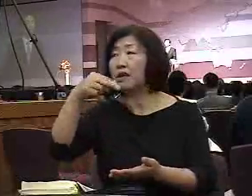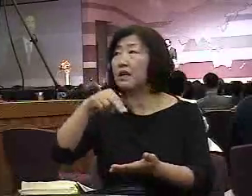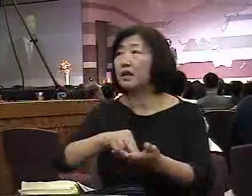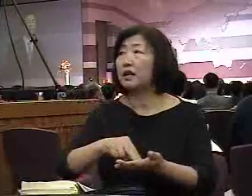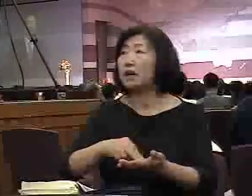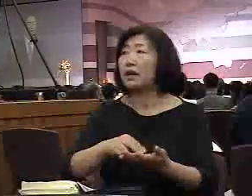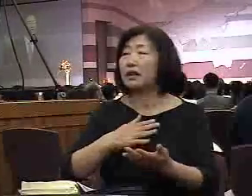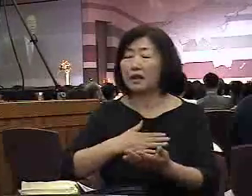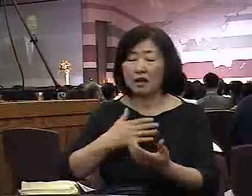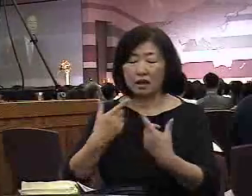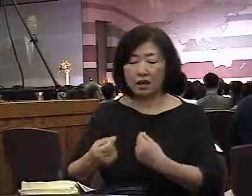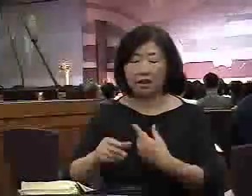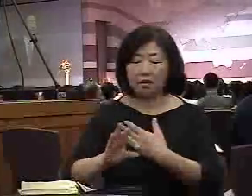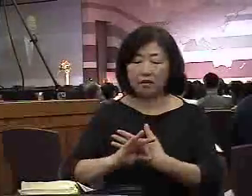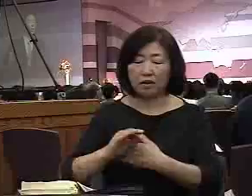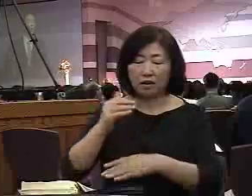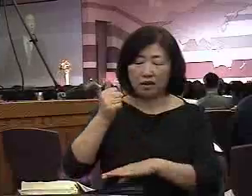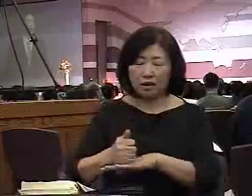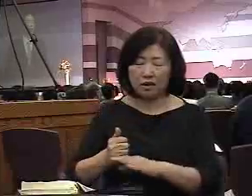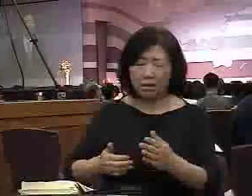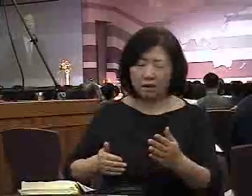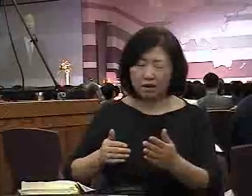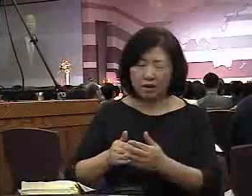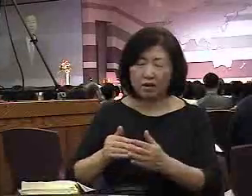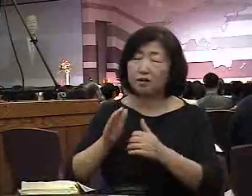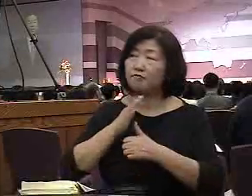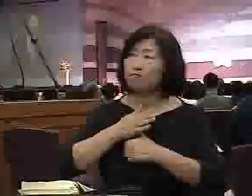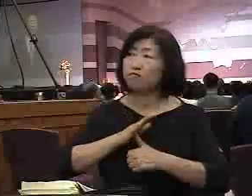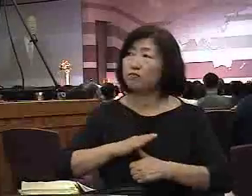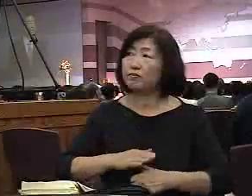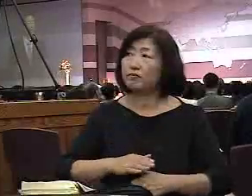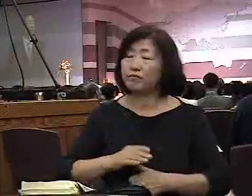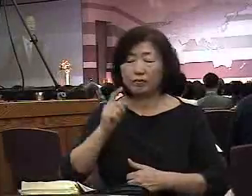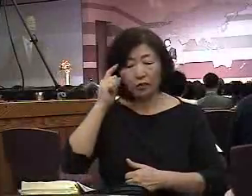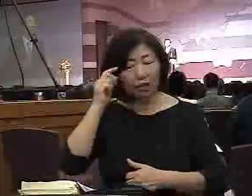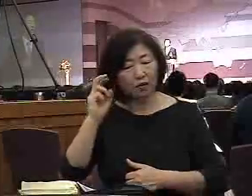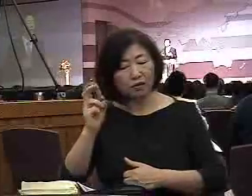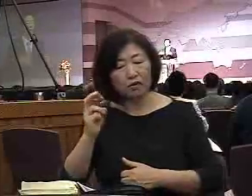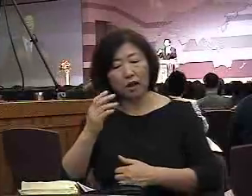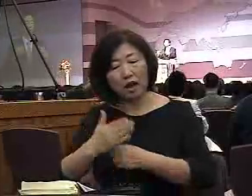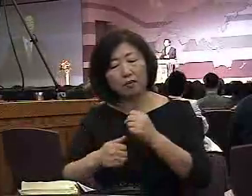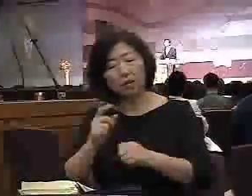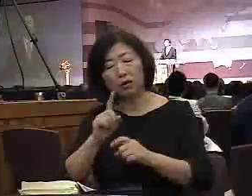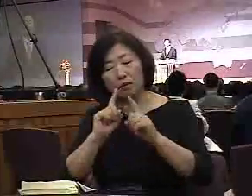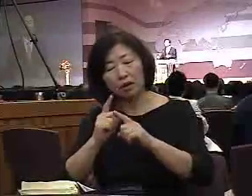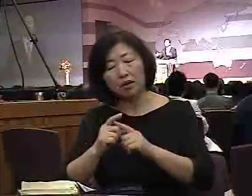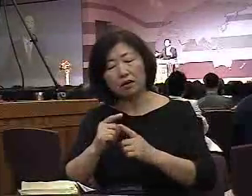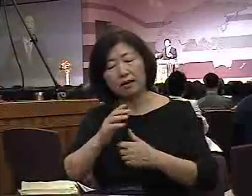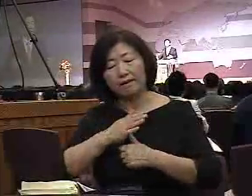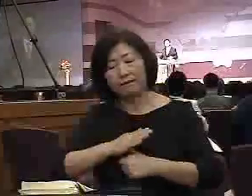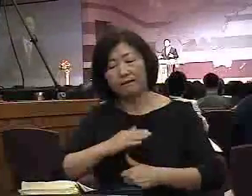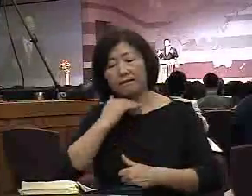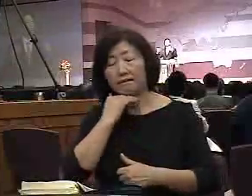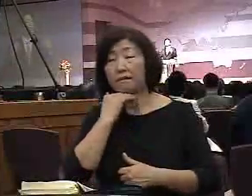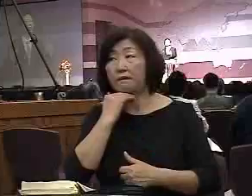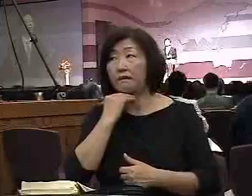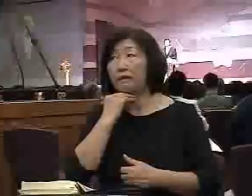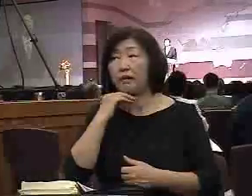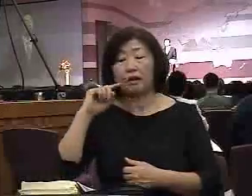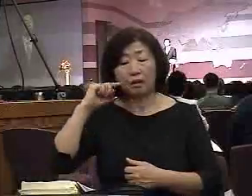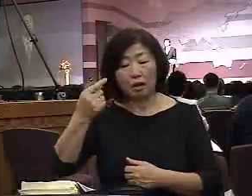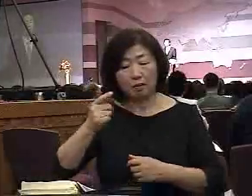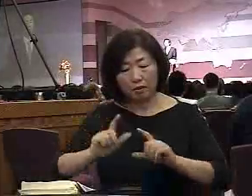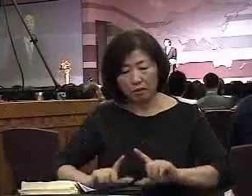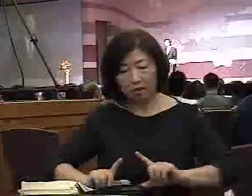버티다가 어떻게 하나님이 정한 시간 넘겨볼까, 혹시라도 하나님이 딴 얘기 하실까 버텨보다가 준비를 할 텐데 그 다음날 아침 일찍